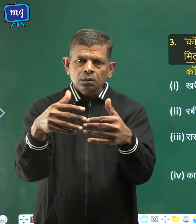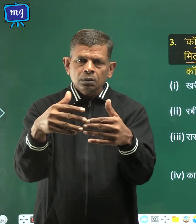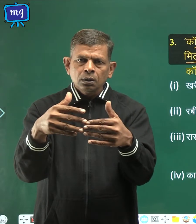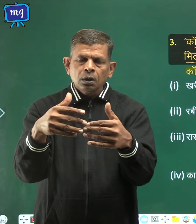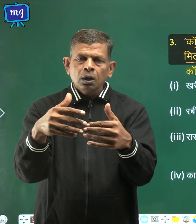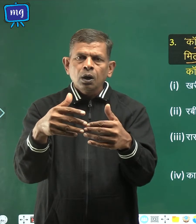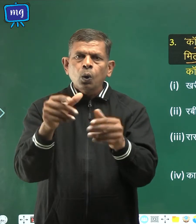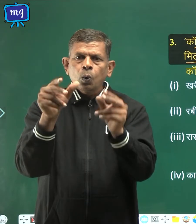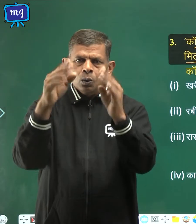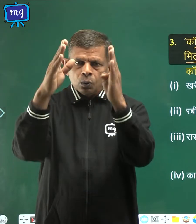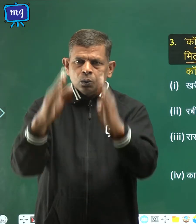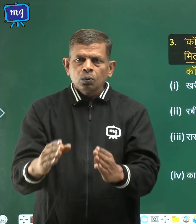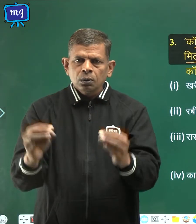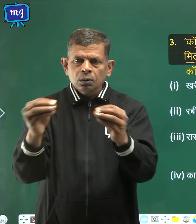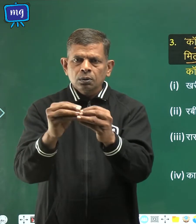कॉलम बी में